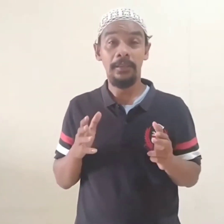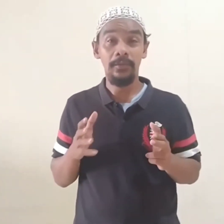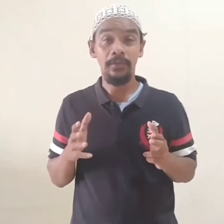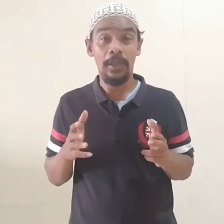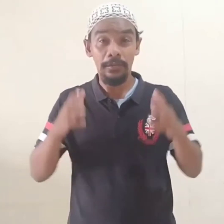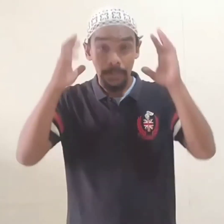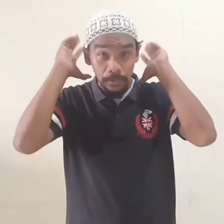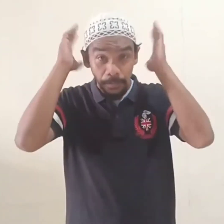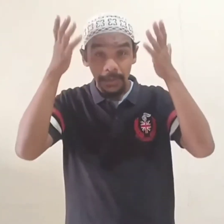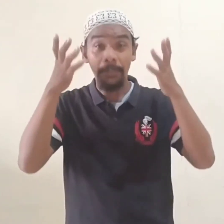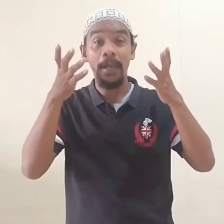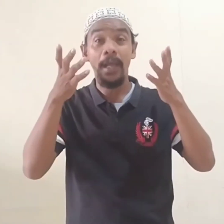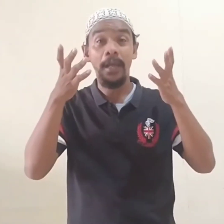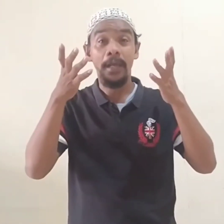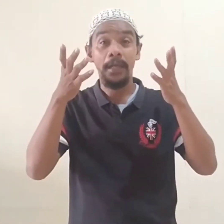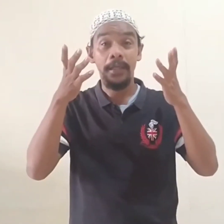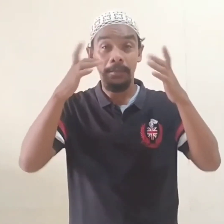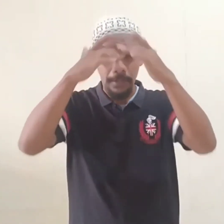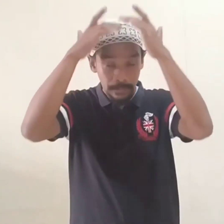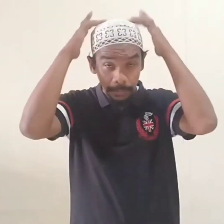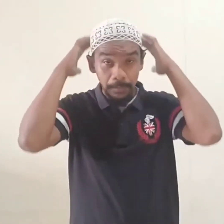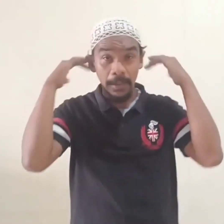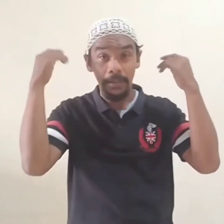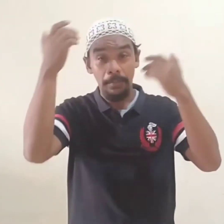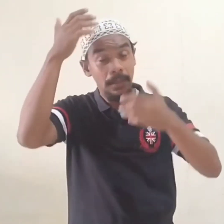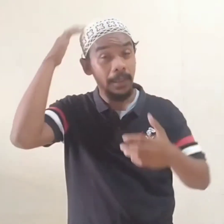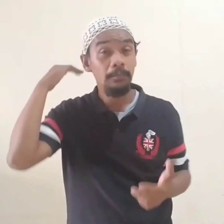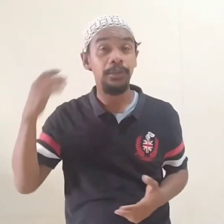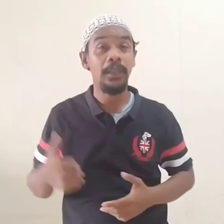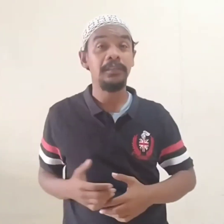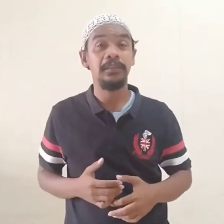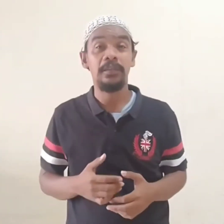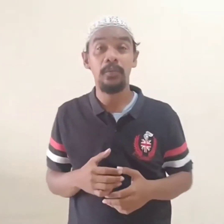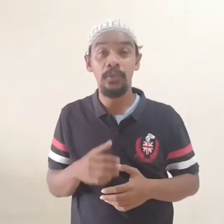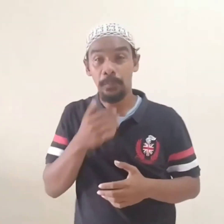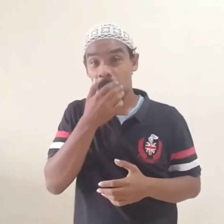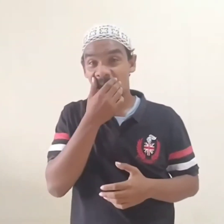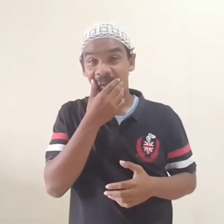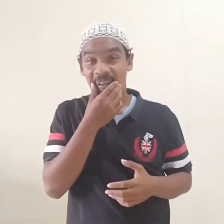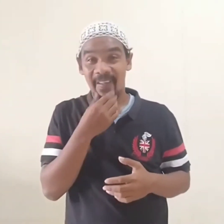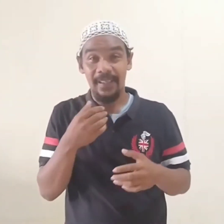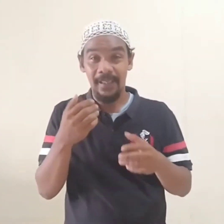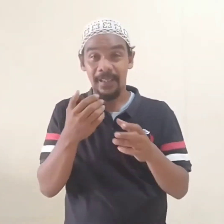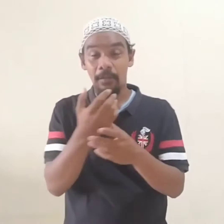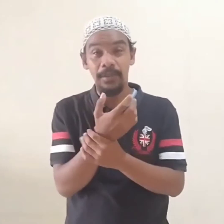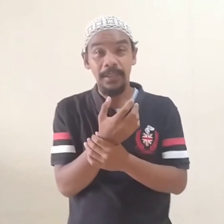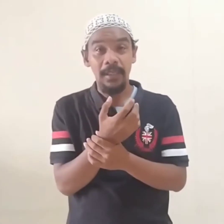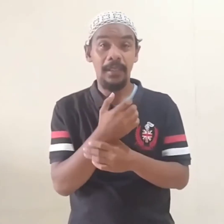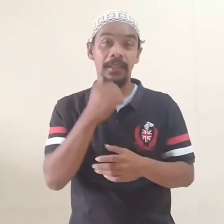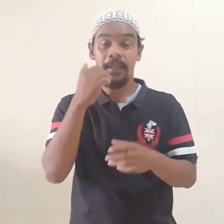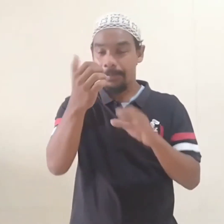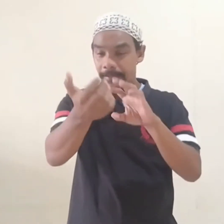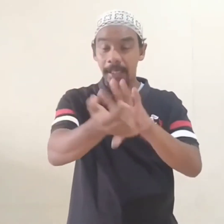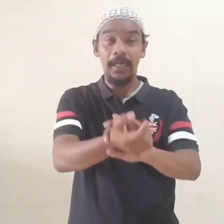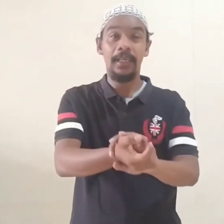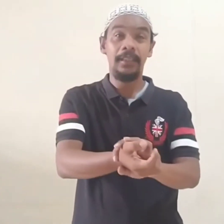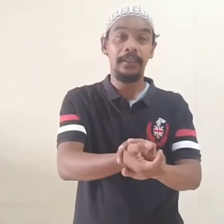itu harus menutupi kepala, ya, menutupi bagian kepala, rambutnya harus tertutup. Nah kalau bisa yang panjang,